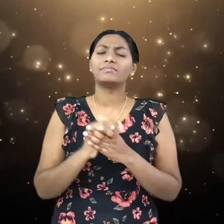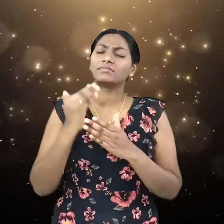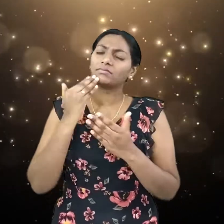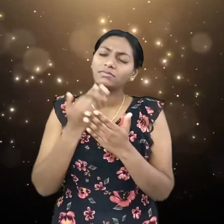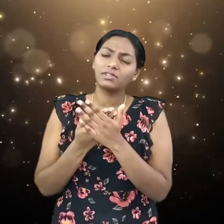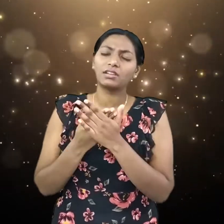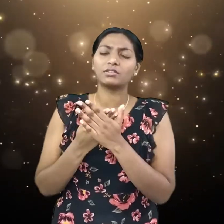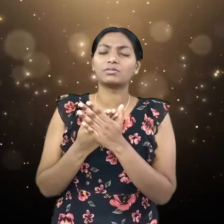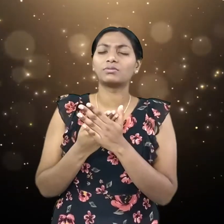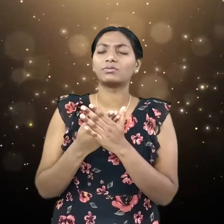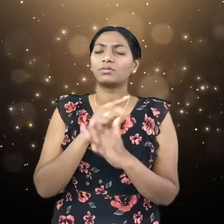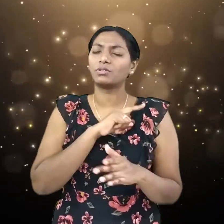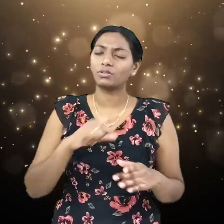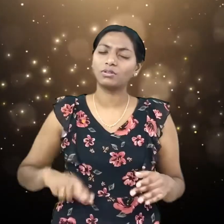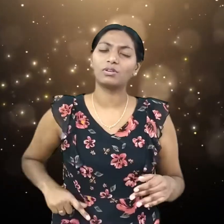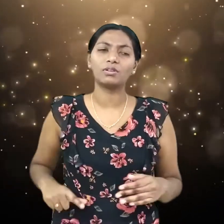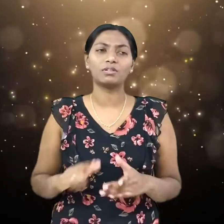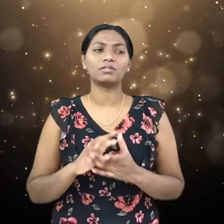ओ धन्यवाद प्रभु,